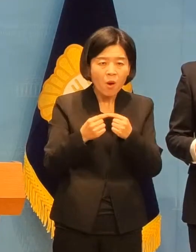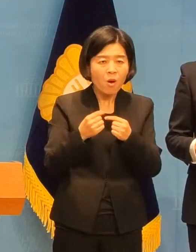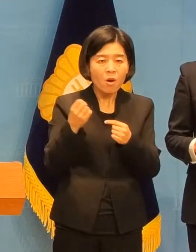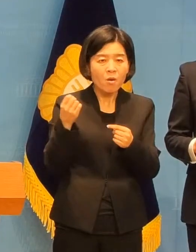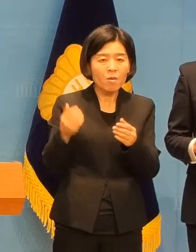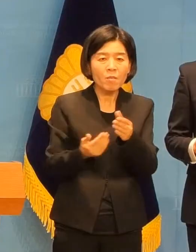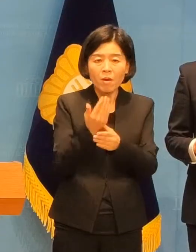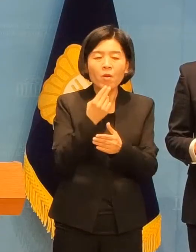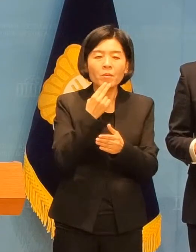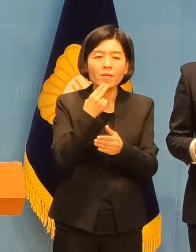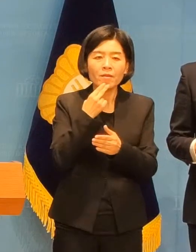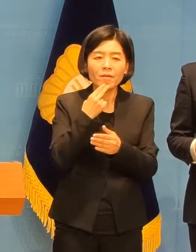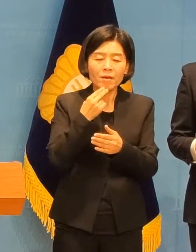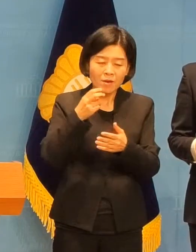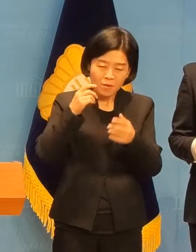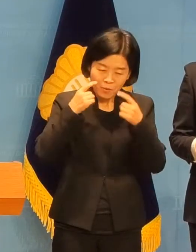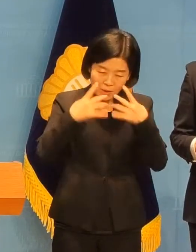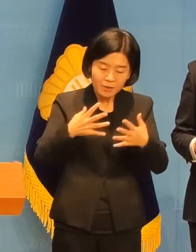완성해 나가겠습니다.